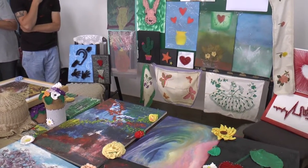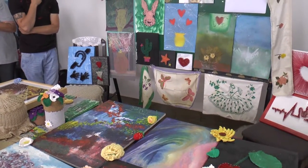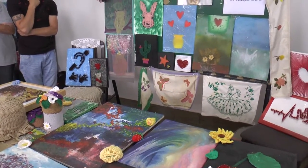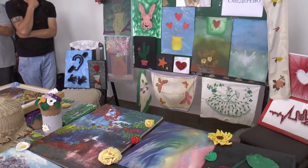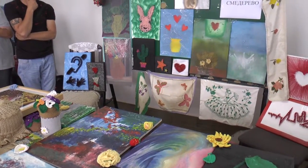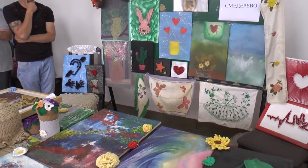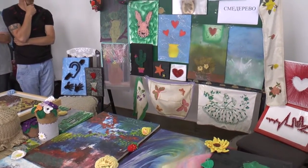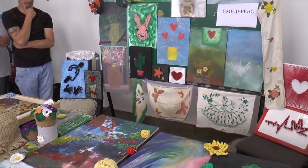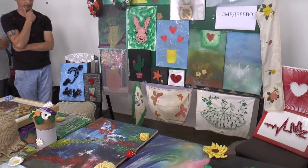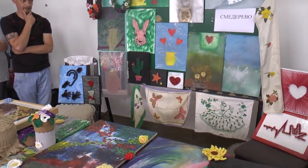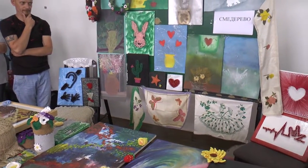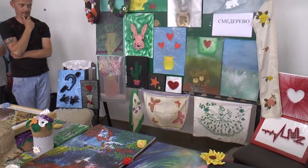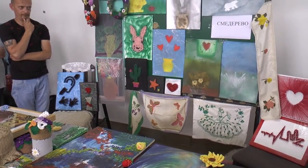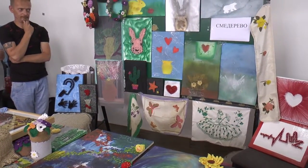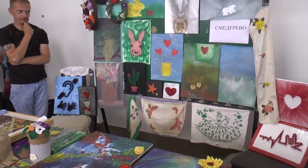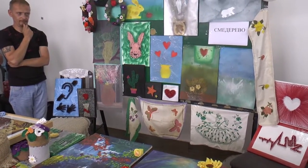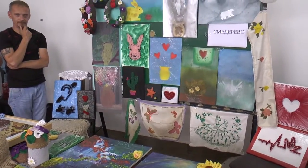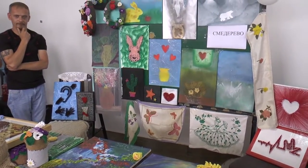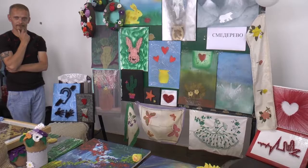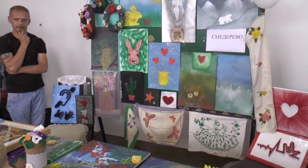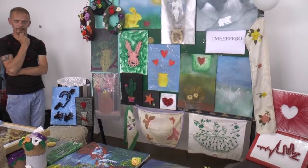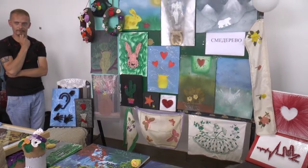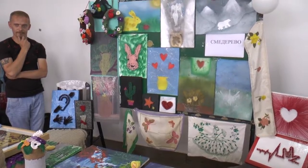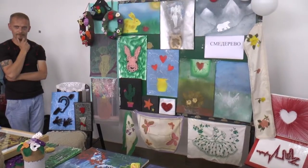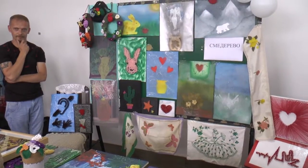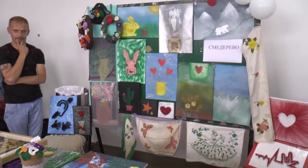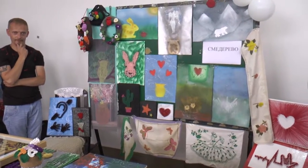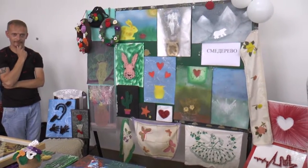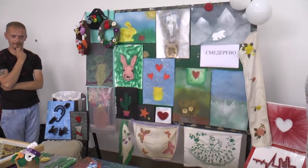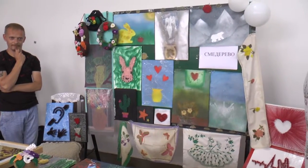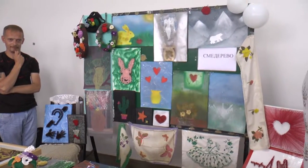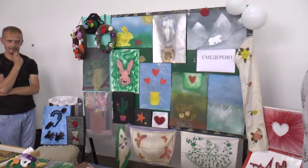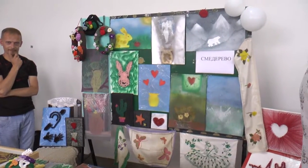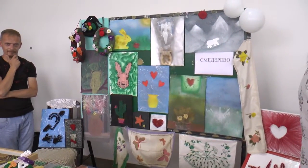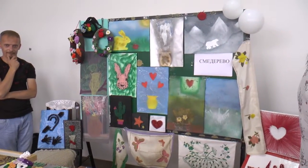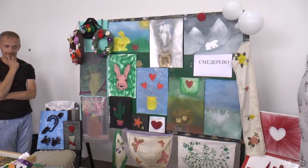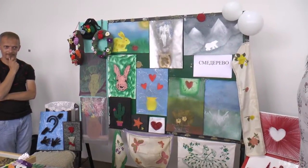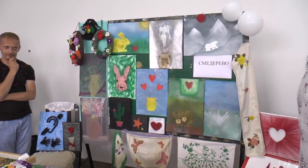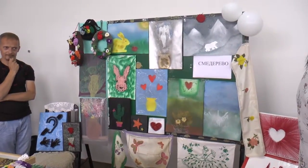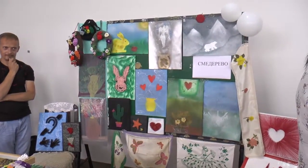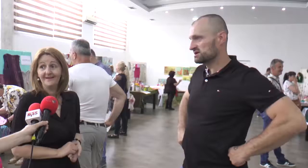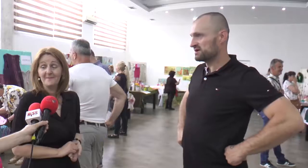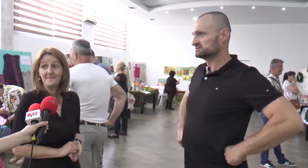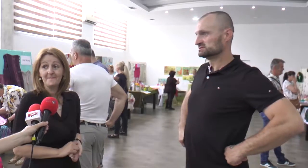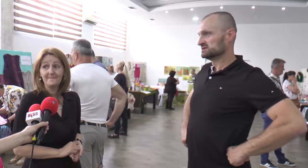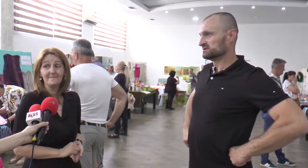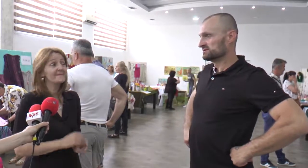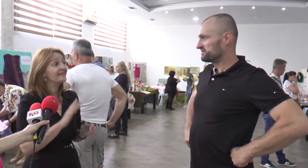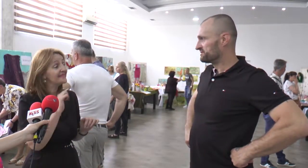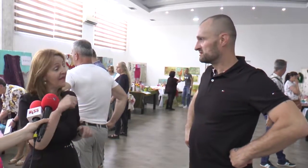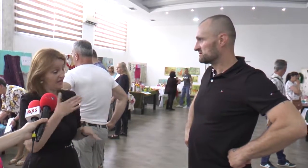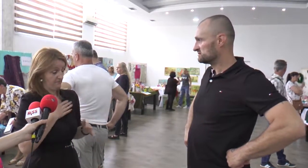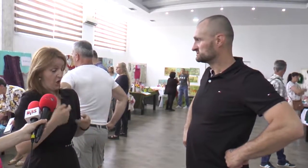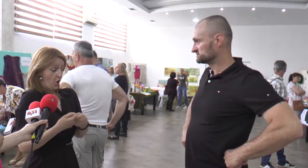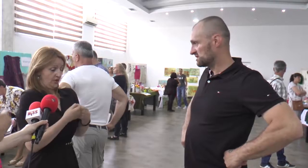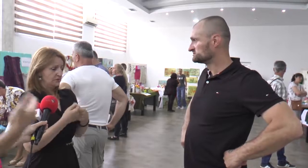Saveza gluvih i nagluvih Srbije pod pokroviteljstvom Ministarstva za rad i zapošljavanje i socijalnu politiku Republike Srbije. A da li organizacija iz Kosovske